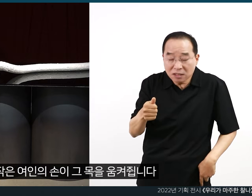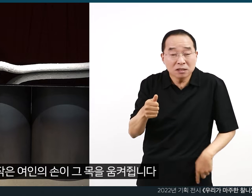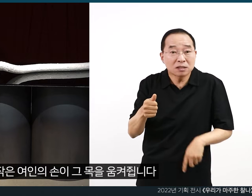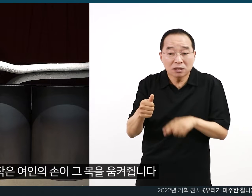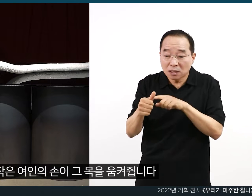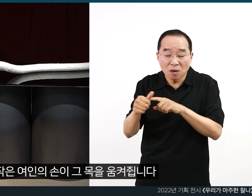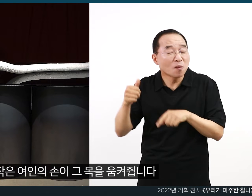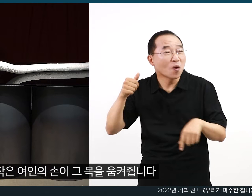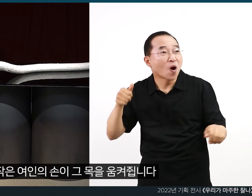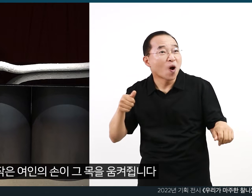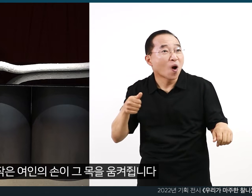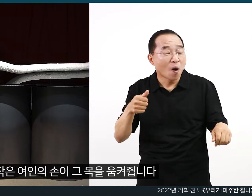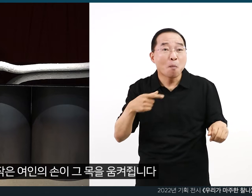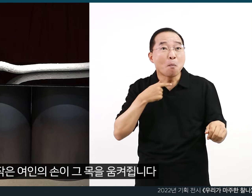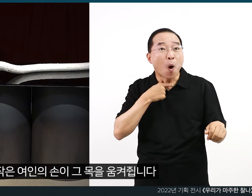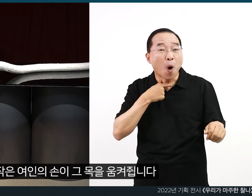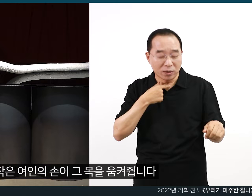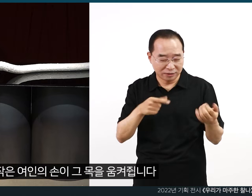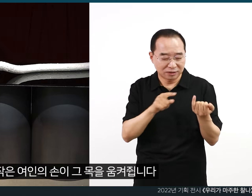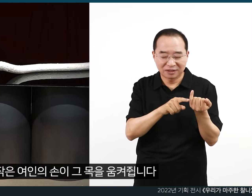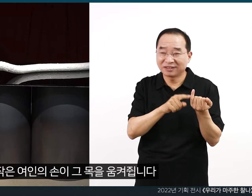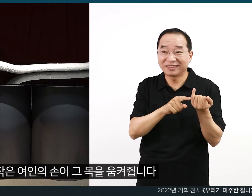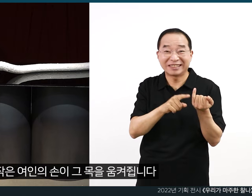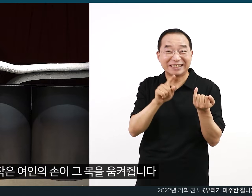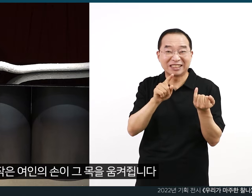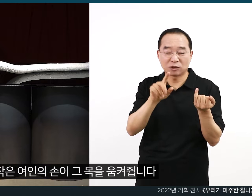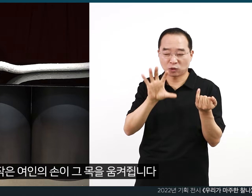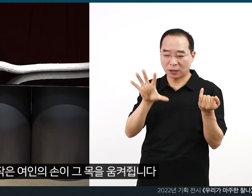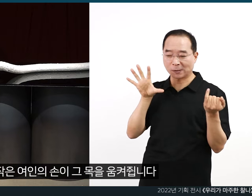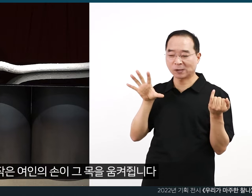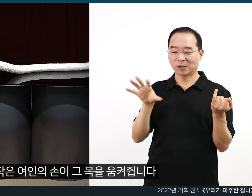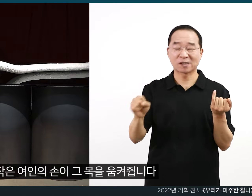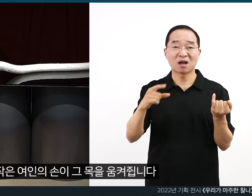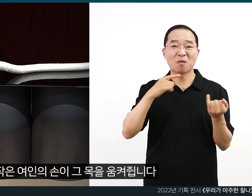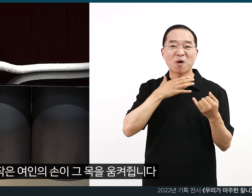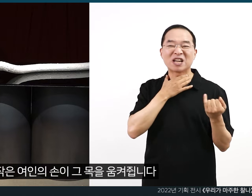작은 여인의 손이 그 목을 움켜줍니다.